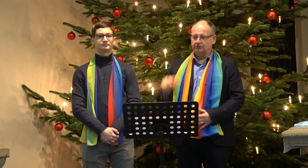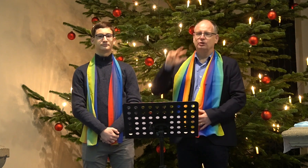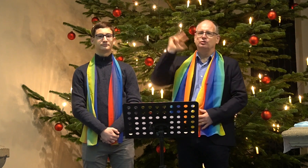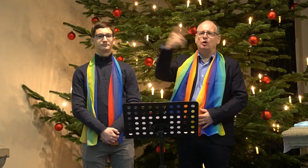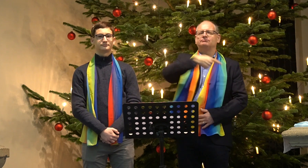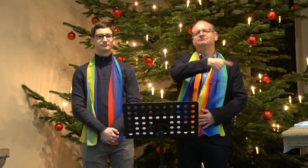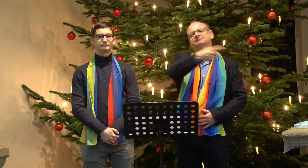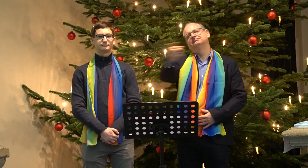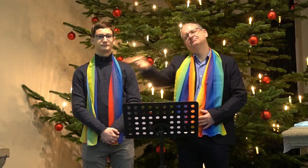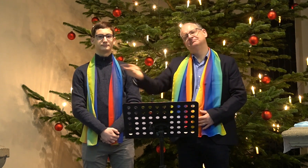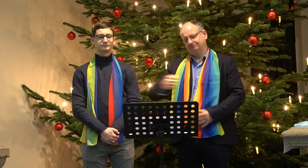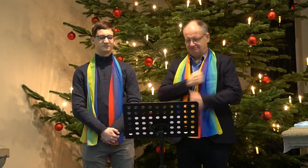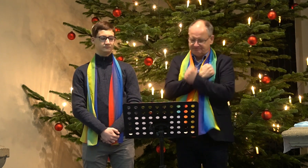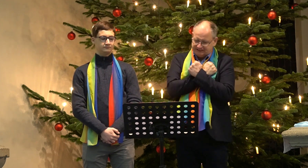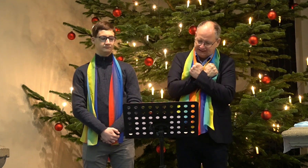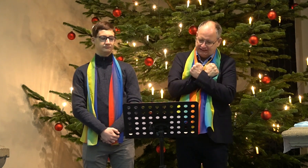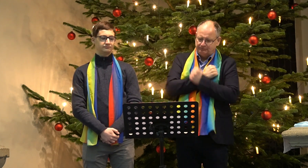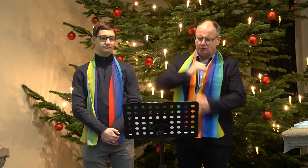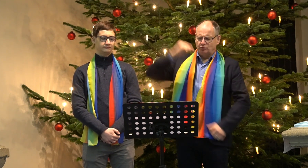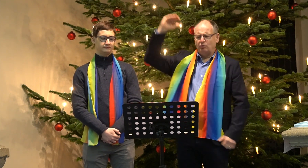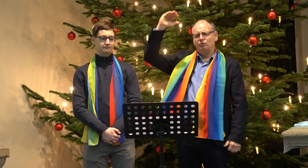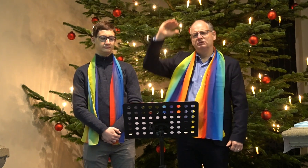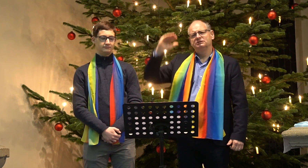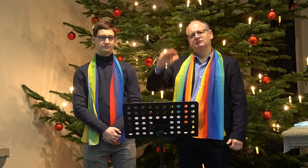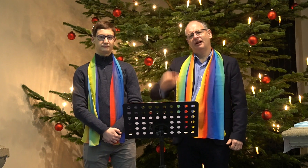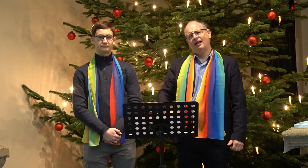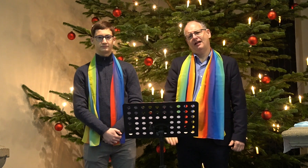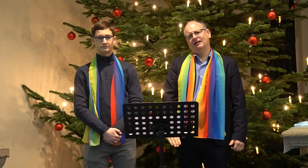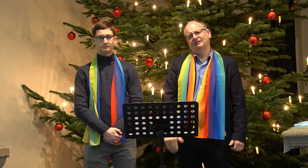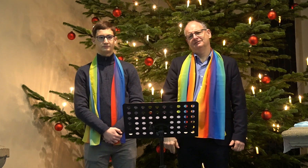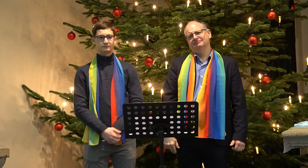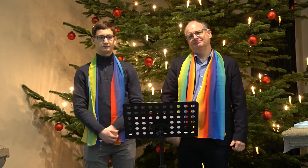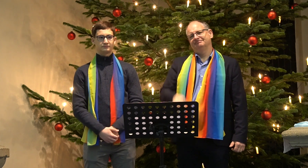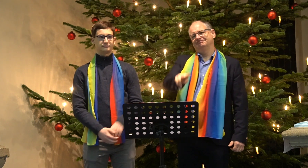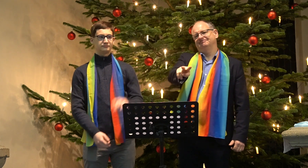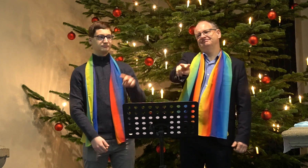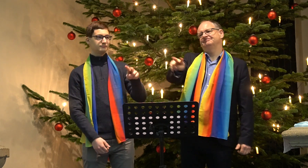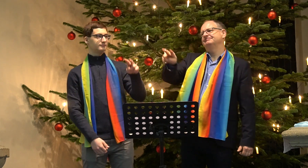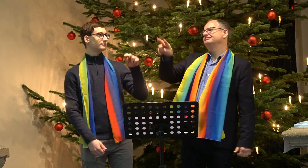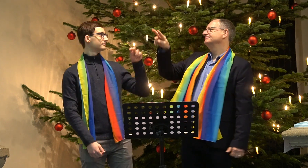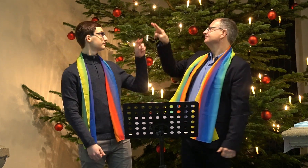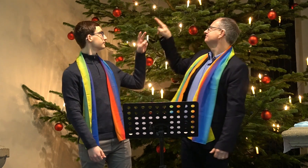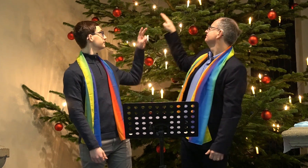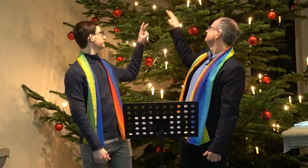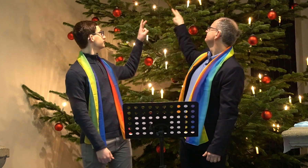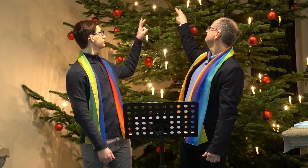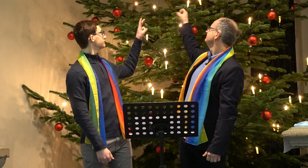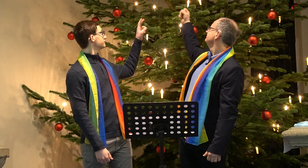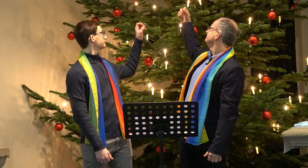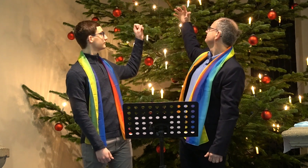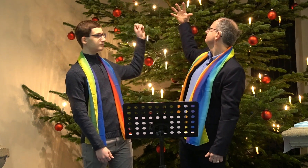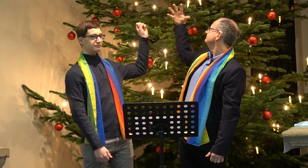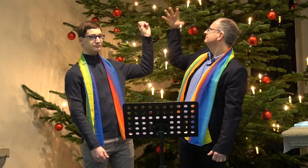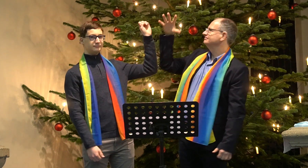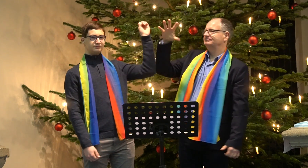Sagt allen, fürchtet euch nicht. Gott hat euch lieb, groß und klein. Seht auf das Licht